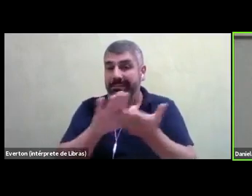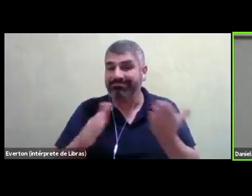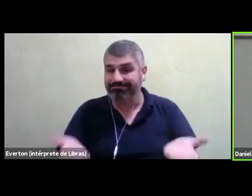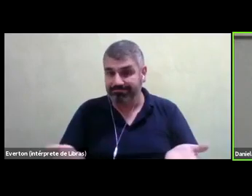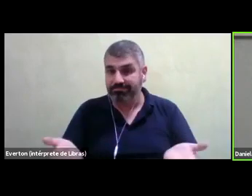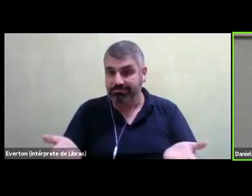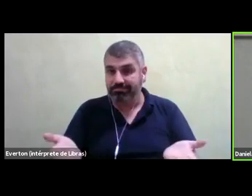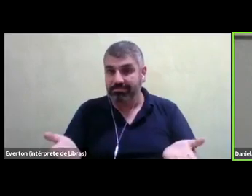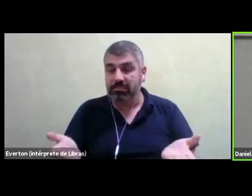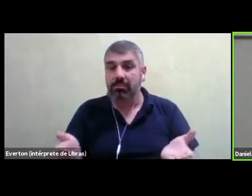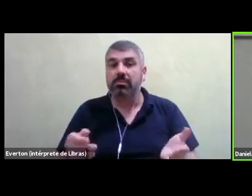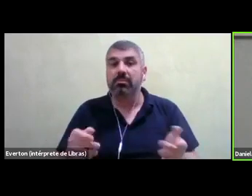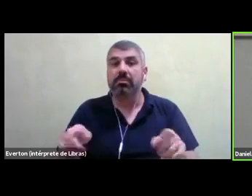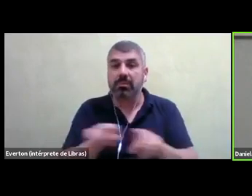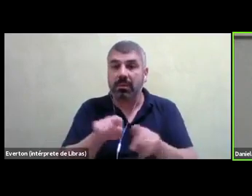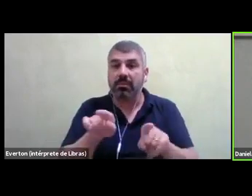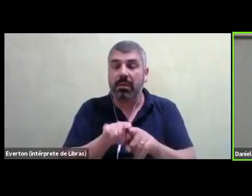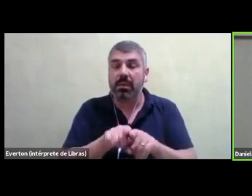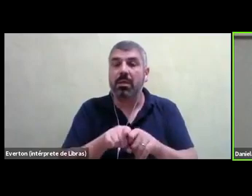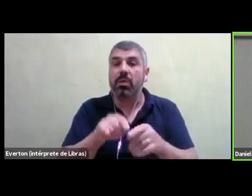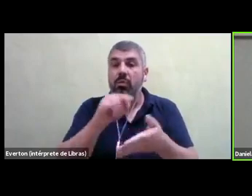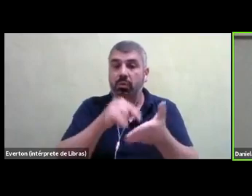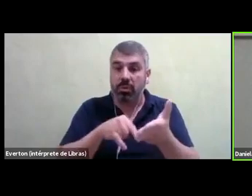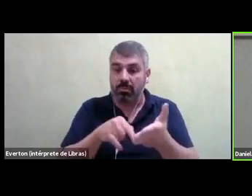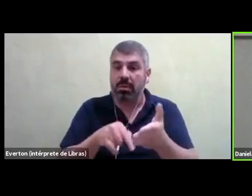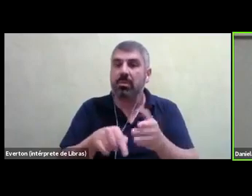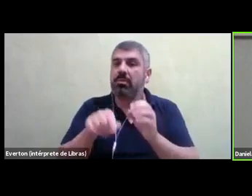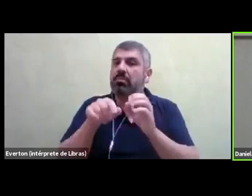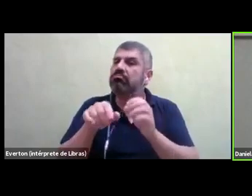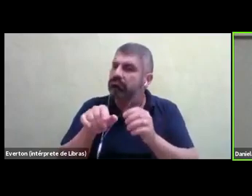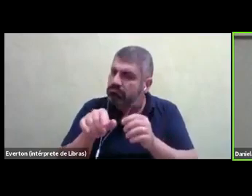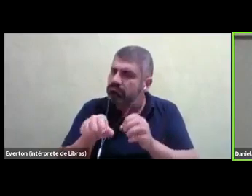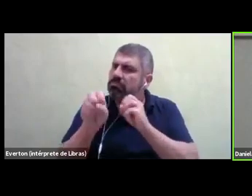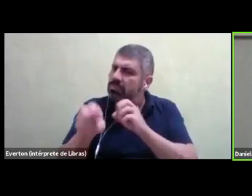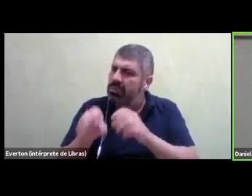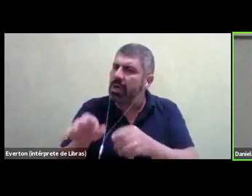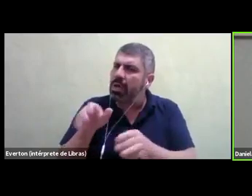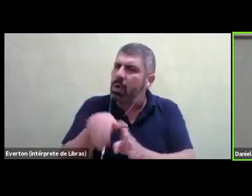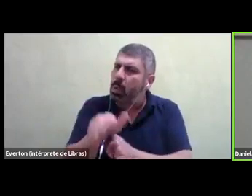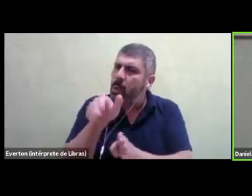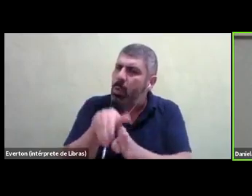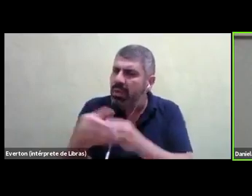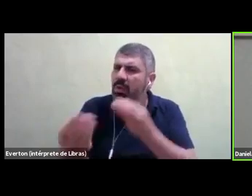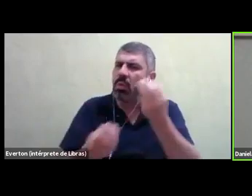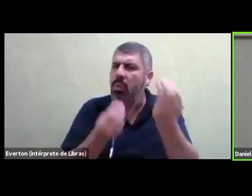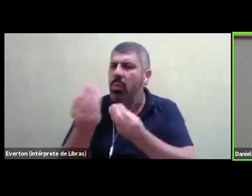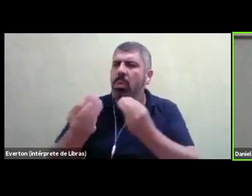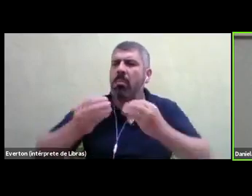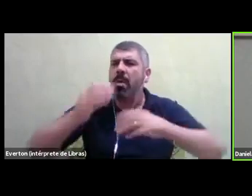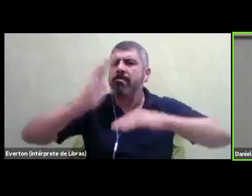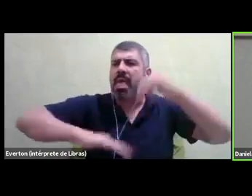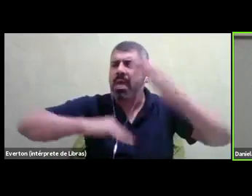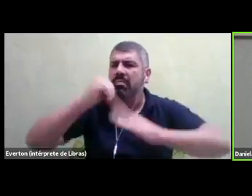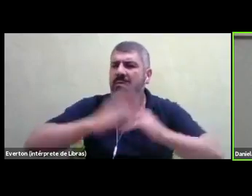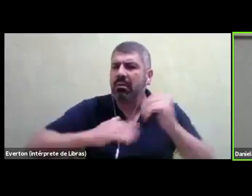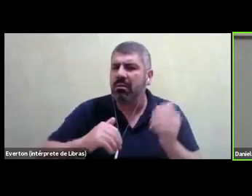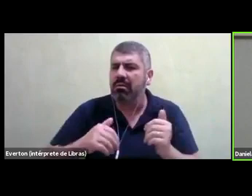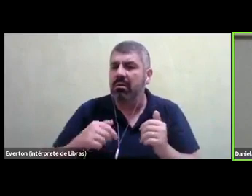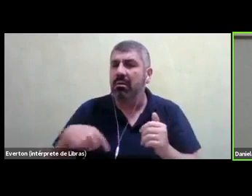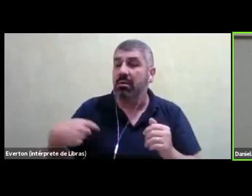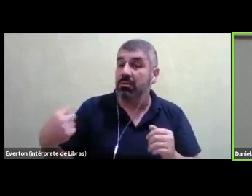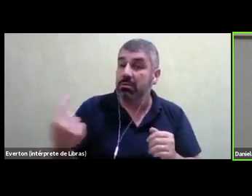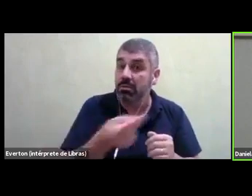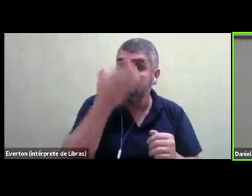os documentos orientam a prática, né, já que são diretrizes, né, as nossas ações